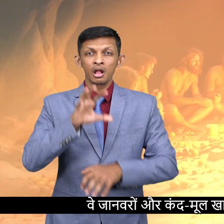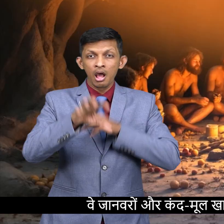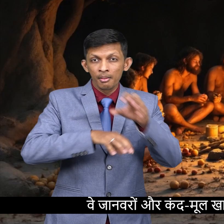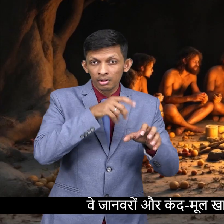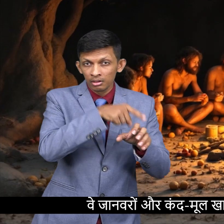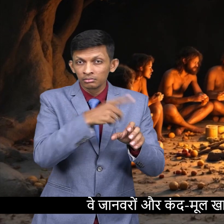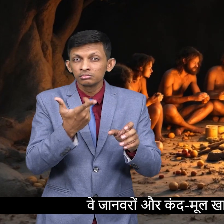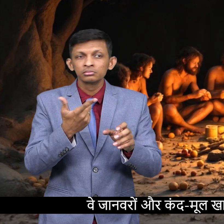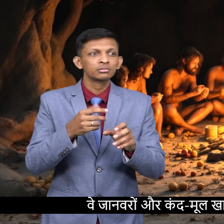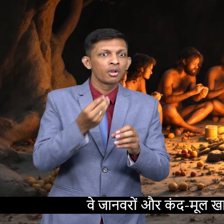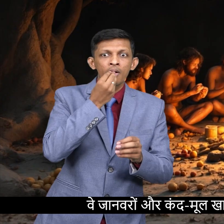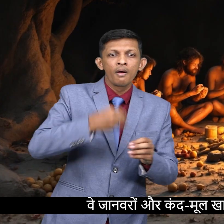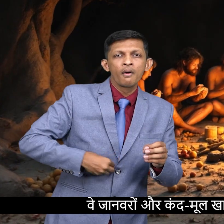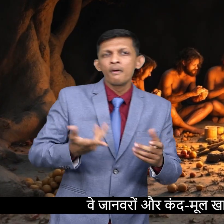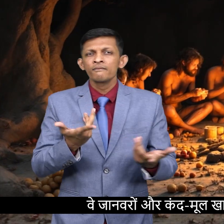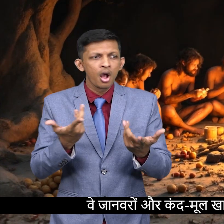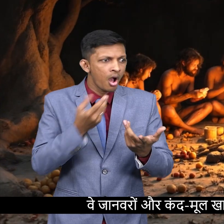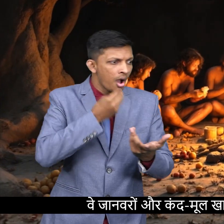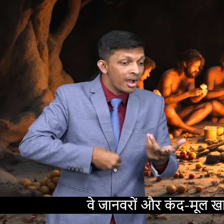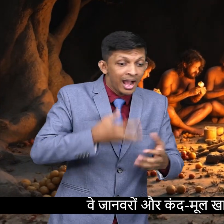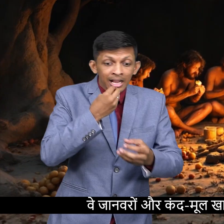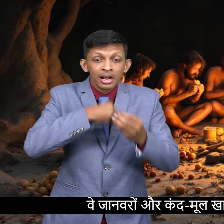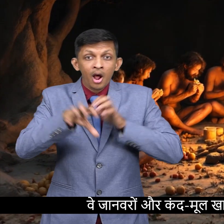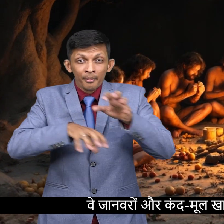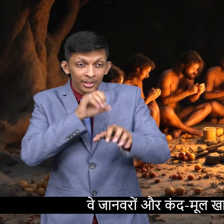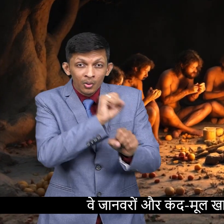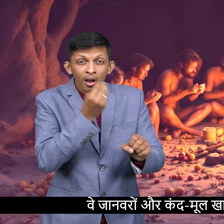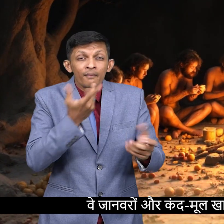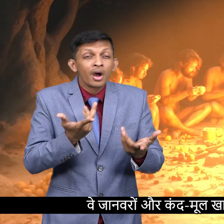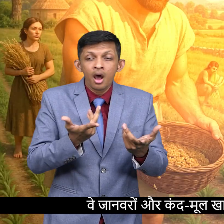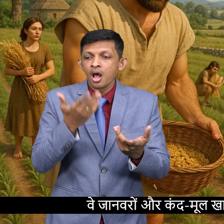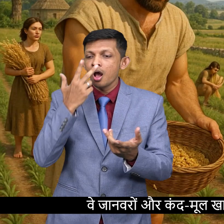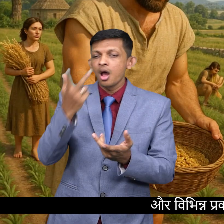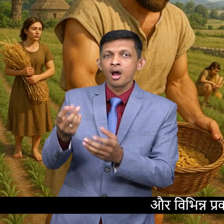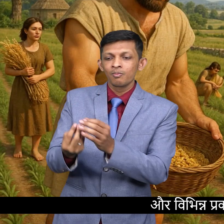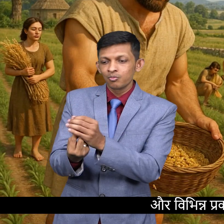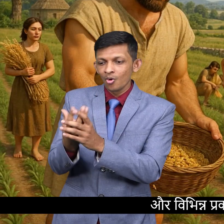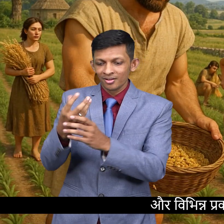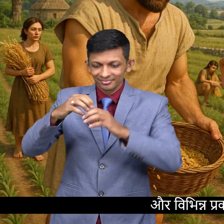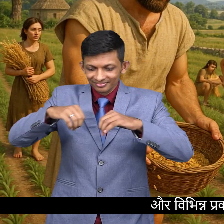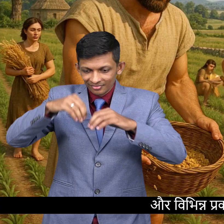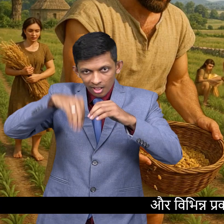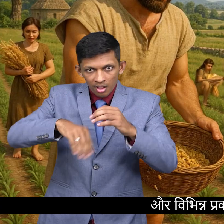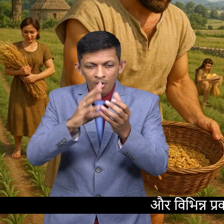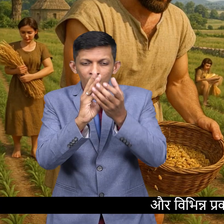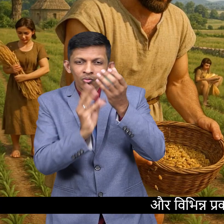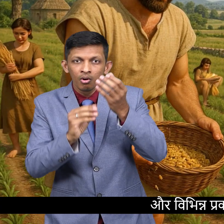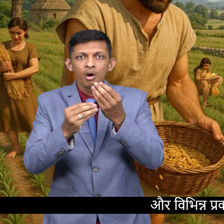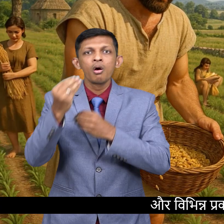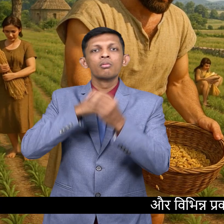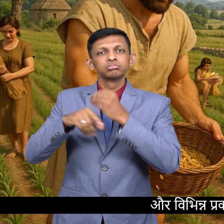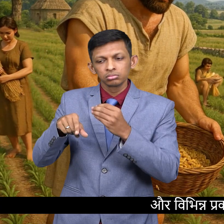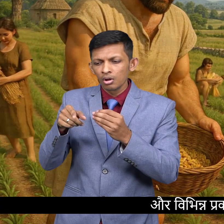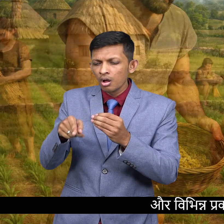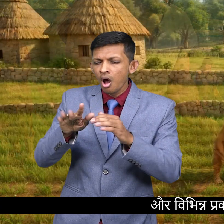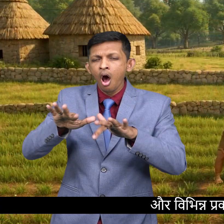वे जानवरों और कंदमूल खाते थे, लेकिन धीरे धीरे उन्होंने फसल उगाना और विभिन्न प्रकार के काम करना सीख लिया।